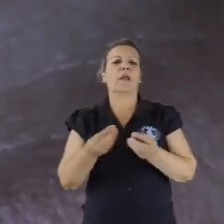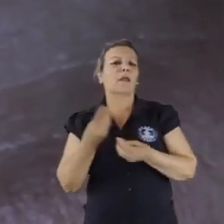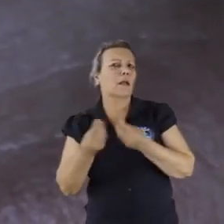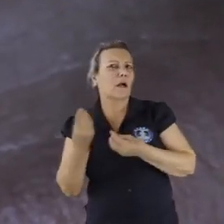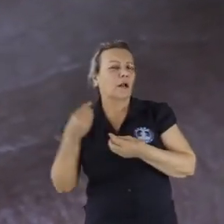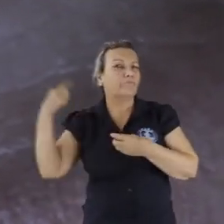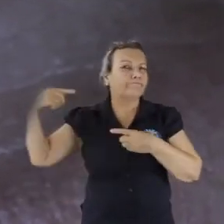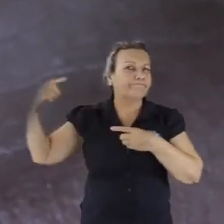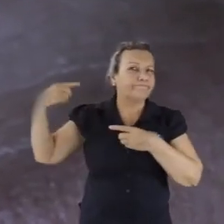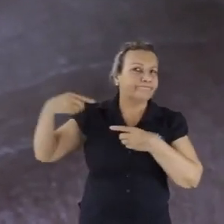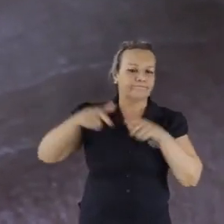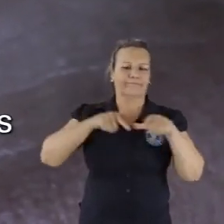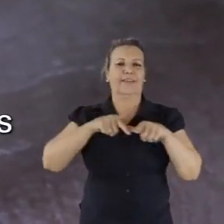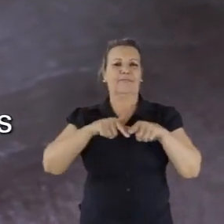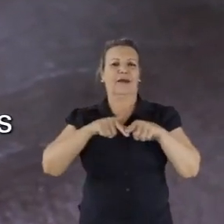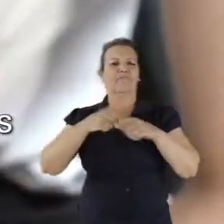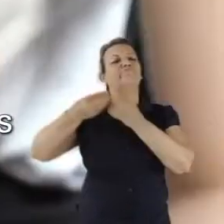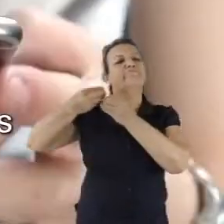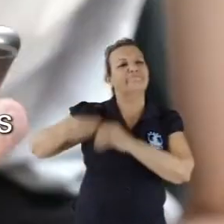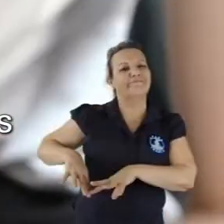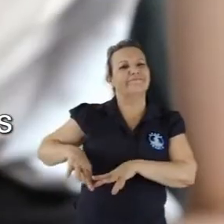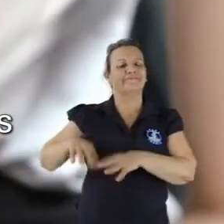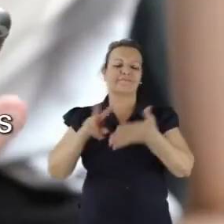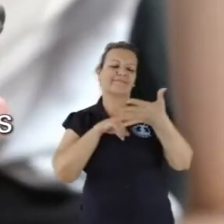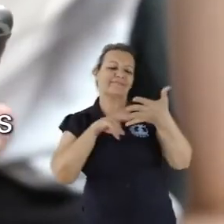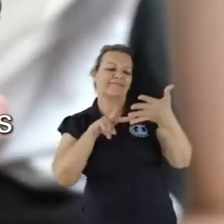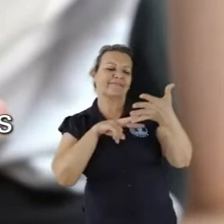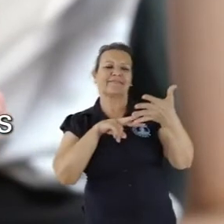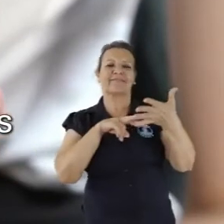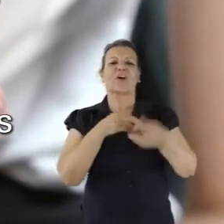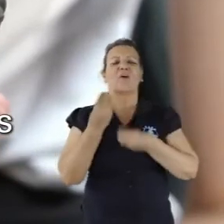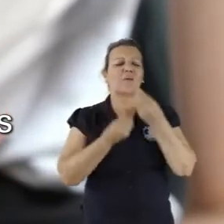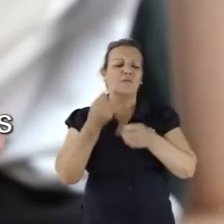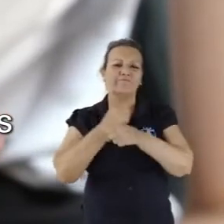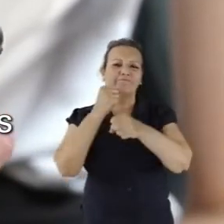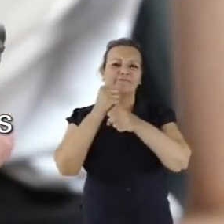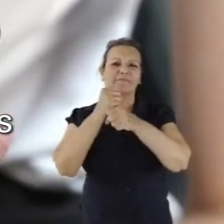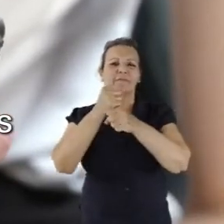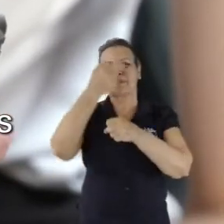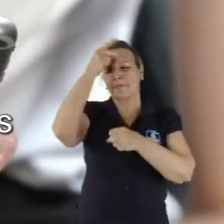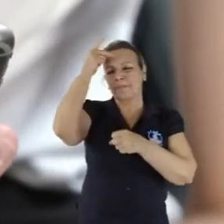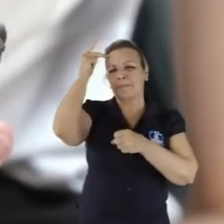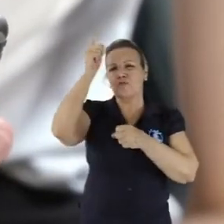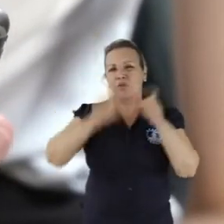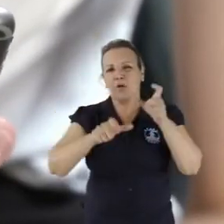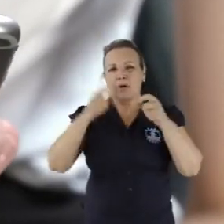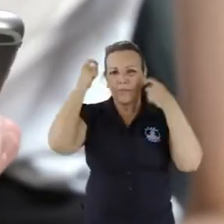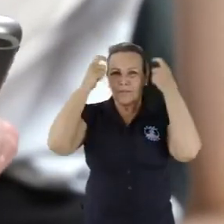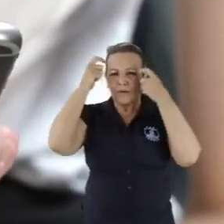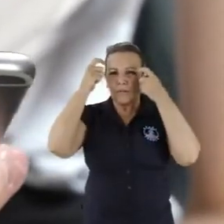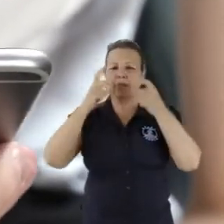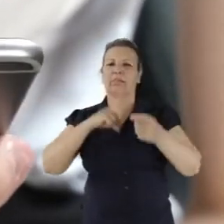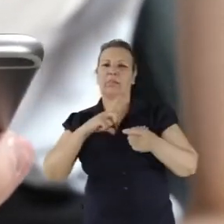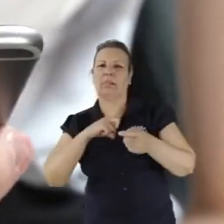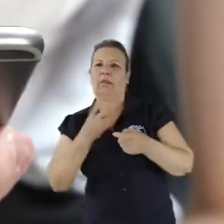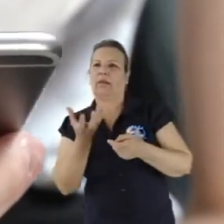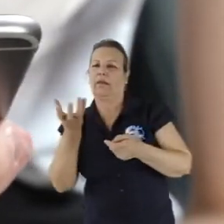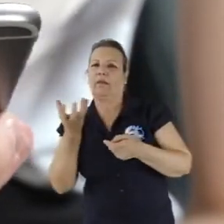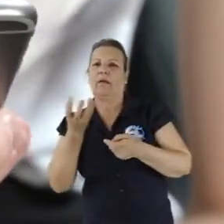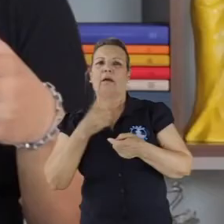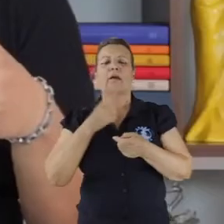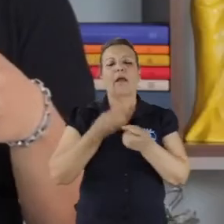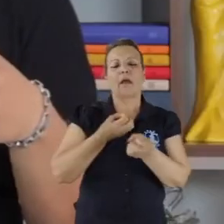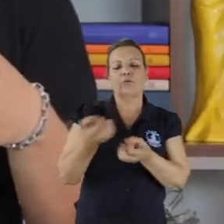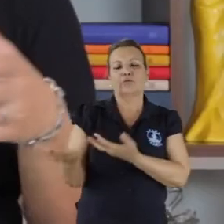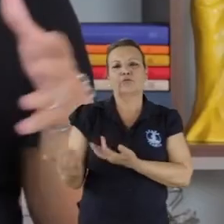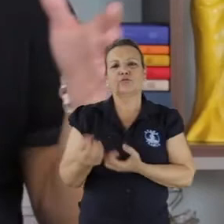e abandonamos a leitura. Construímos indivíduos preocupados em ter e alimentamos os jovens a correr atrás dos próprios sonhos e tão